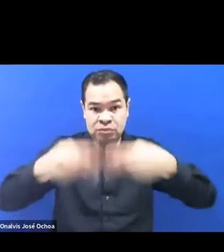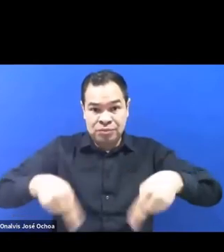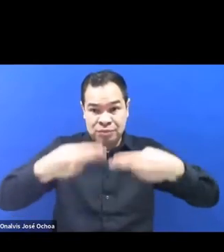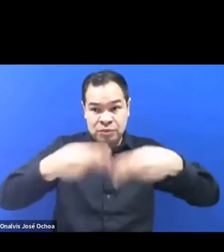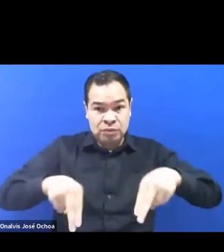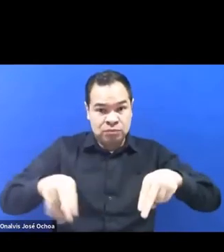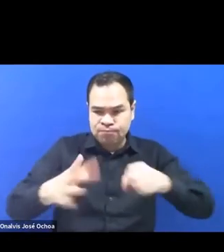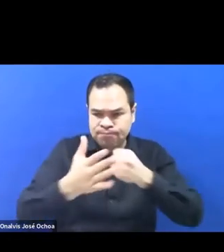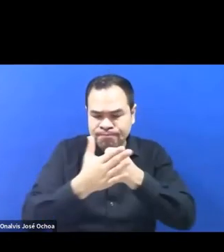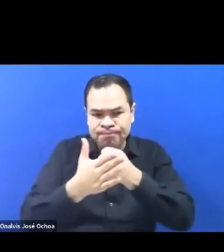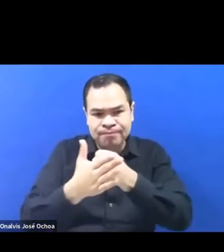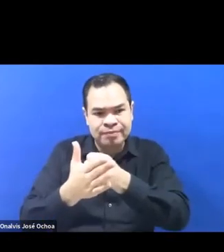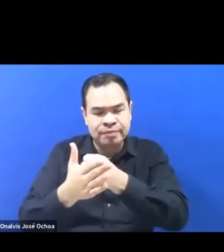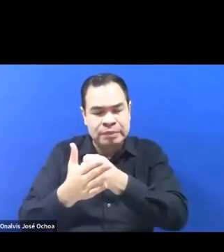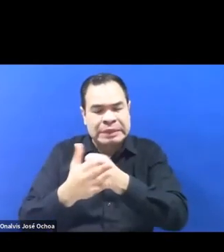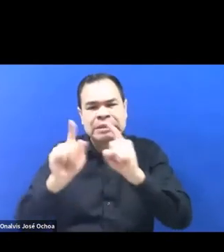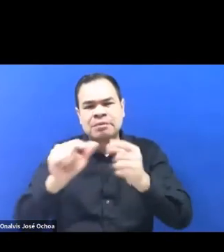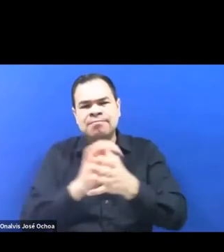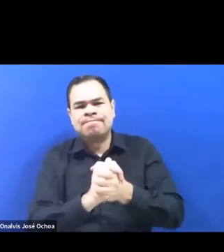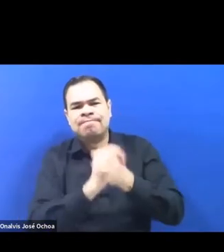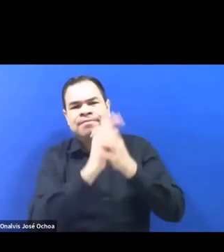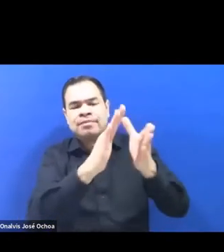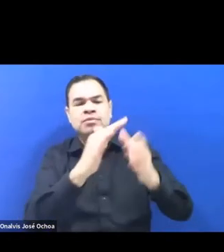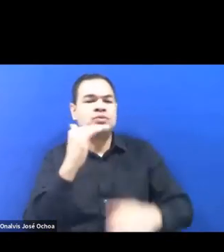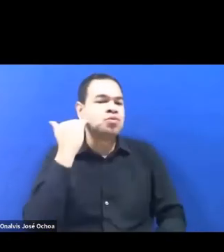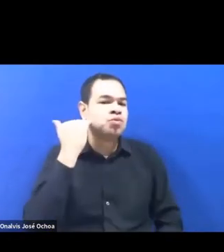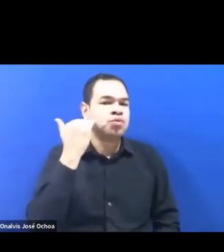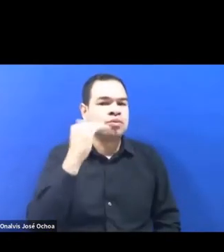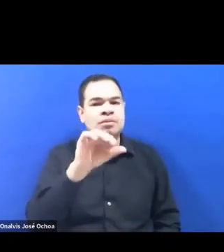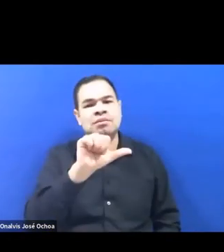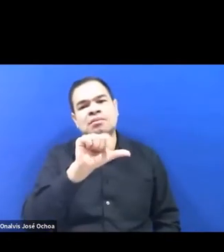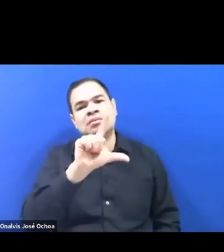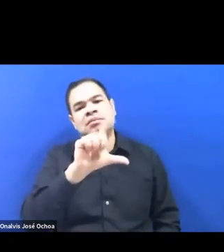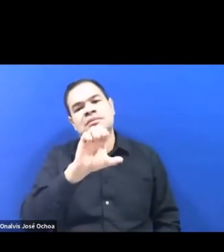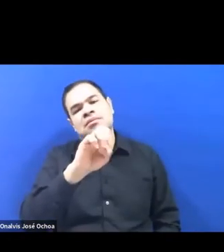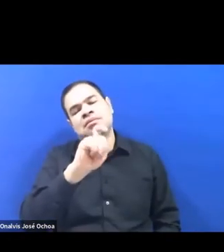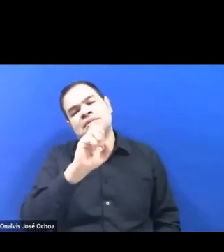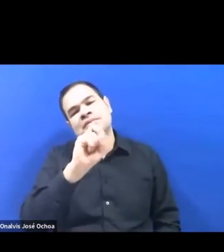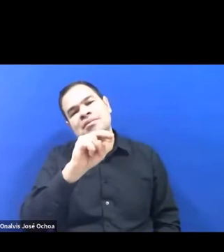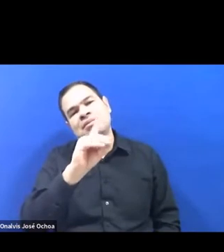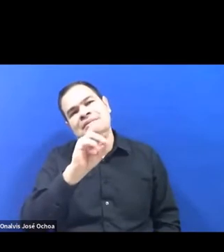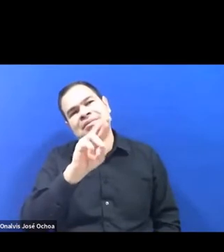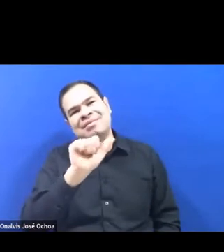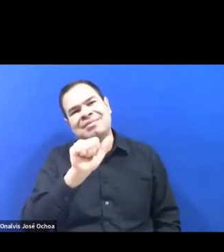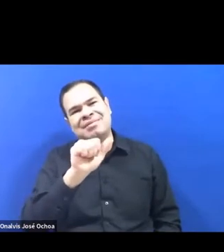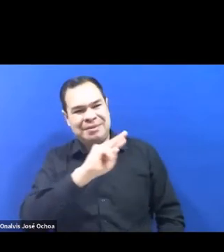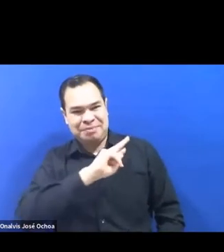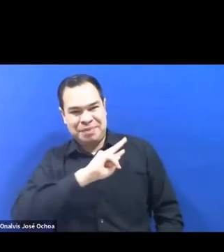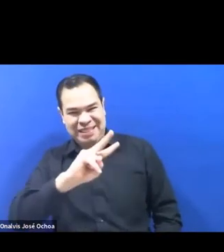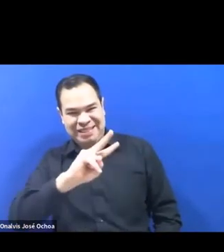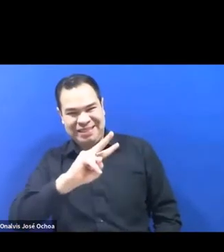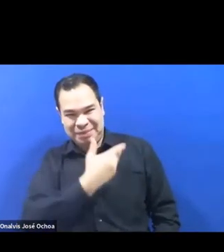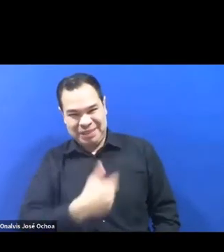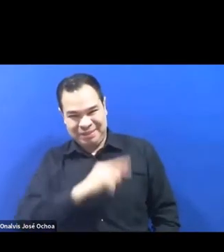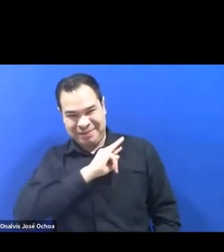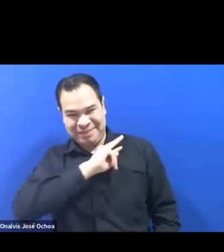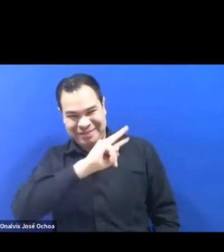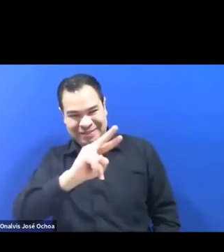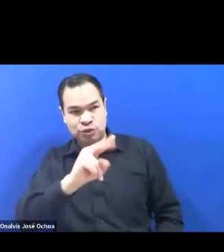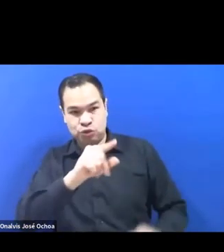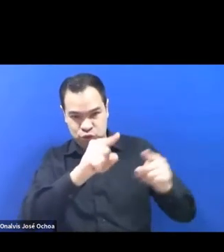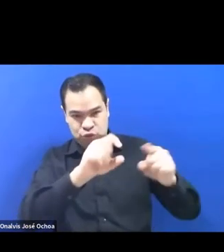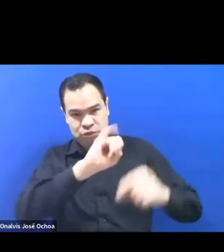y un saludo entonces muy especial para la magistrada Alexandra Sandoval en su calidad de vicepresidenta de la JEP. Un